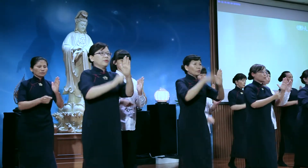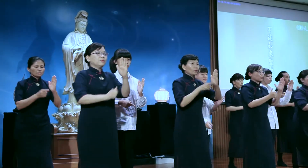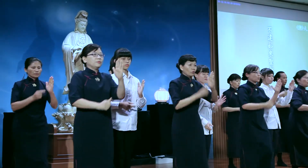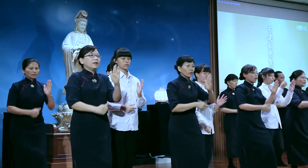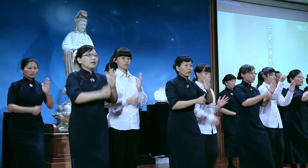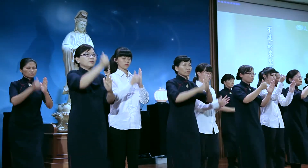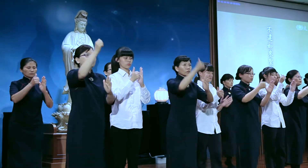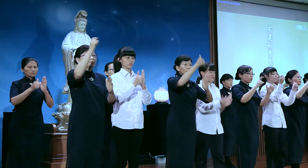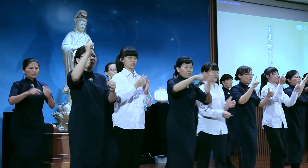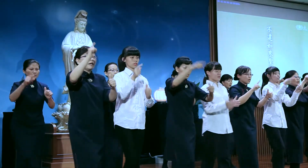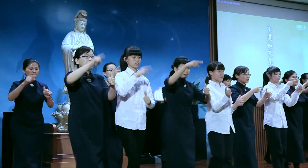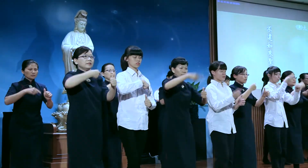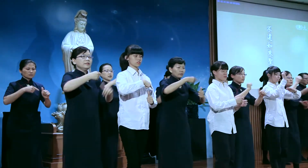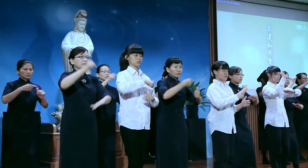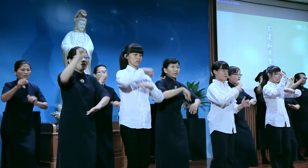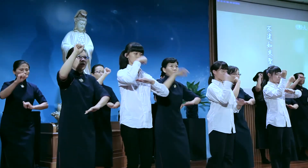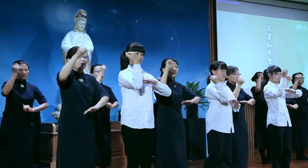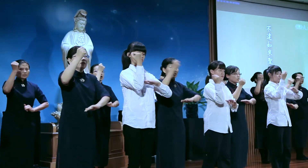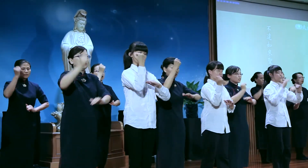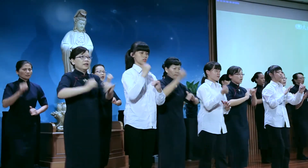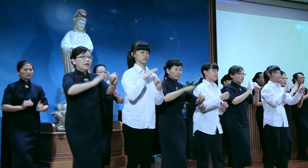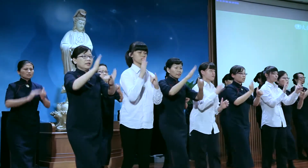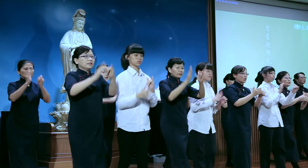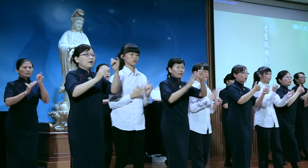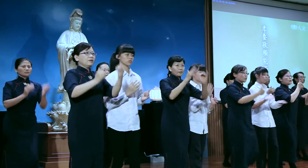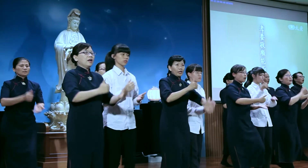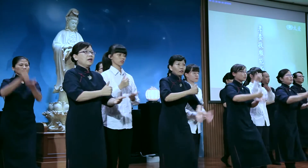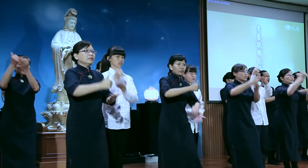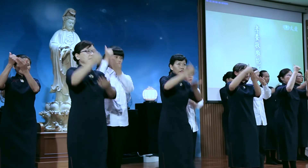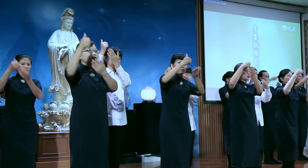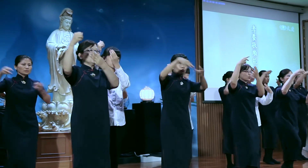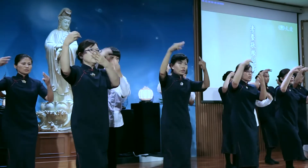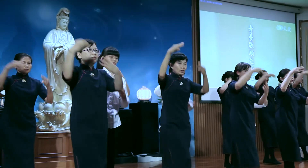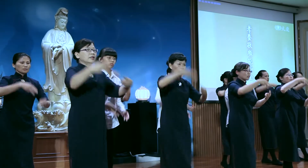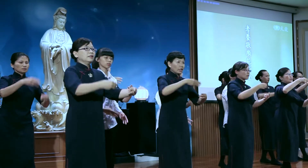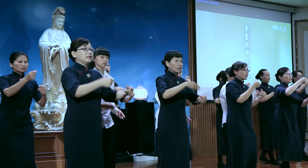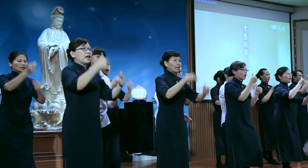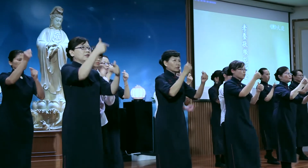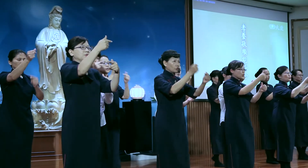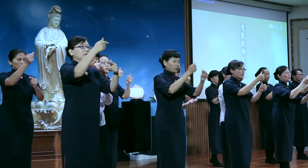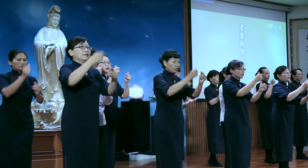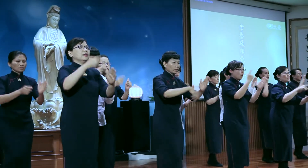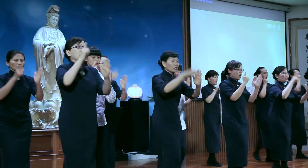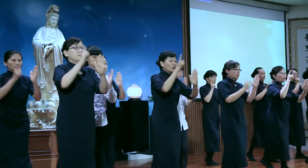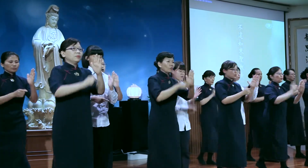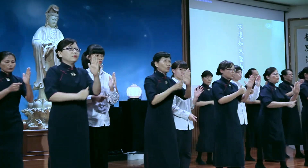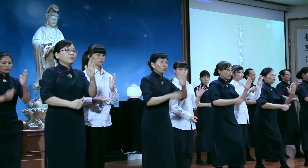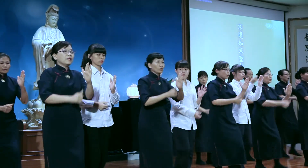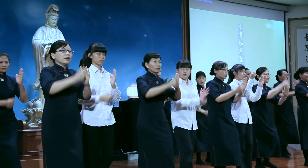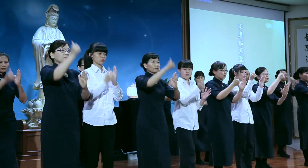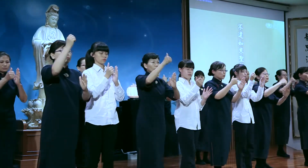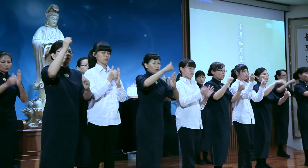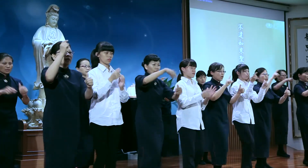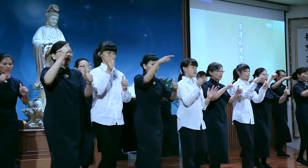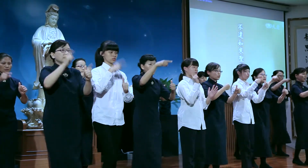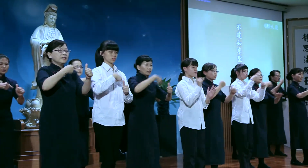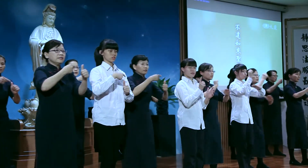不为如来生教义，孝养精神能两全，不为如来